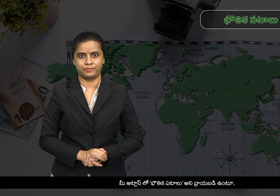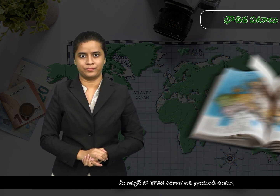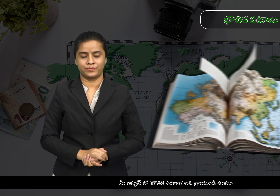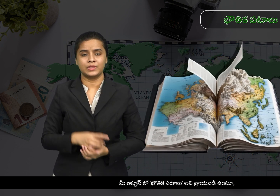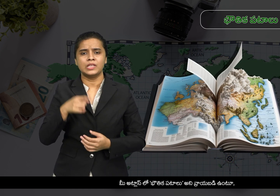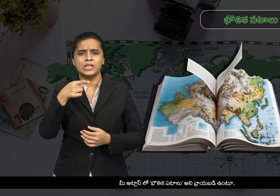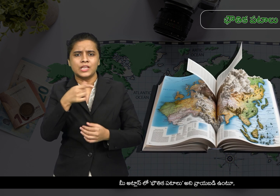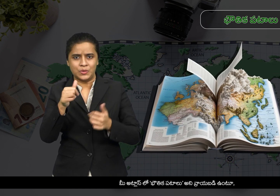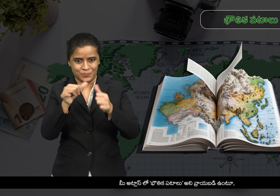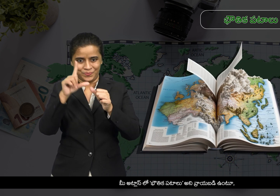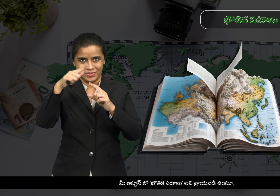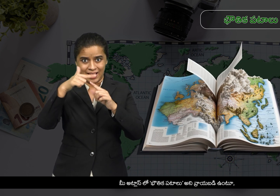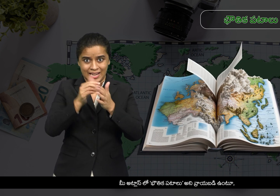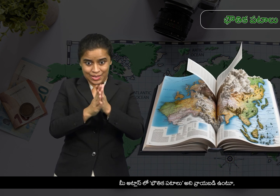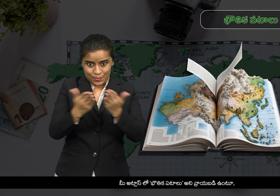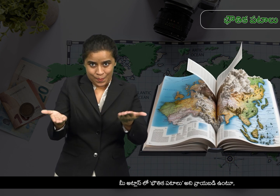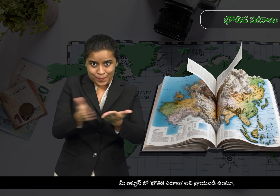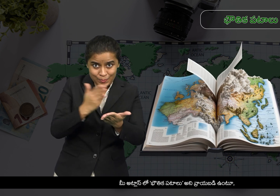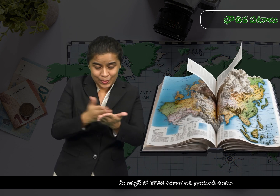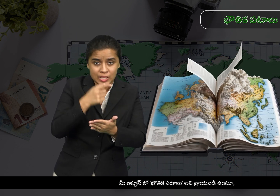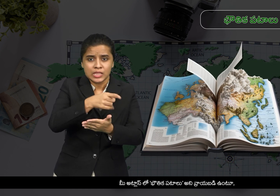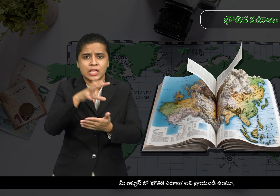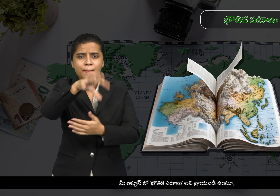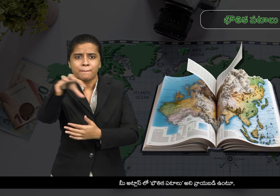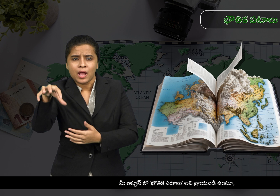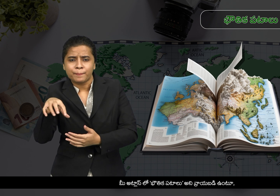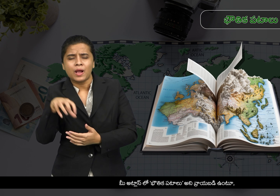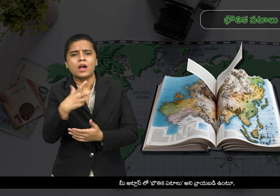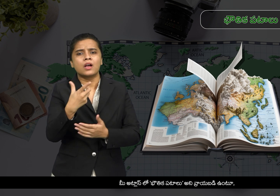మీ అట్లాస్లో భౌతిక పటాలు అని వ్రాయబడి ఉంటూ